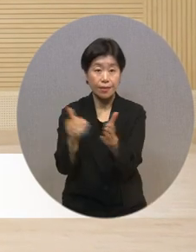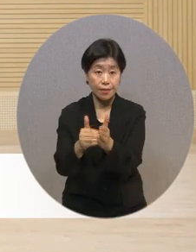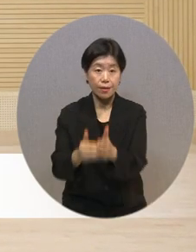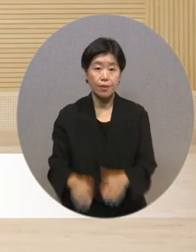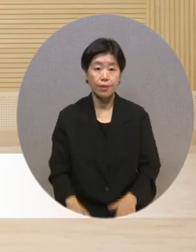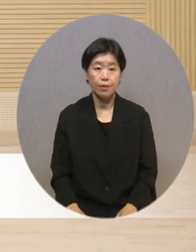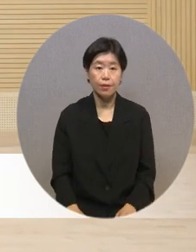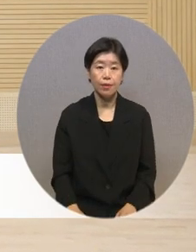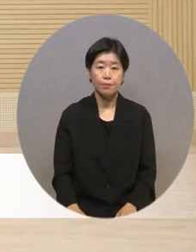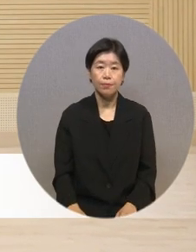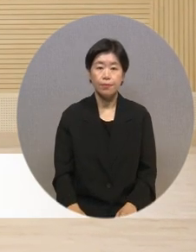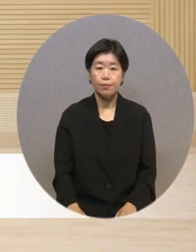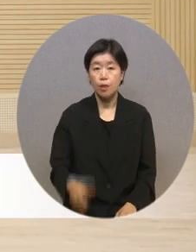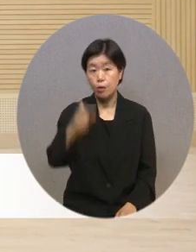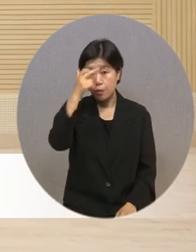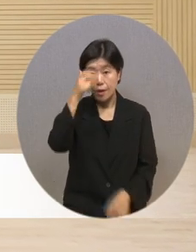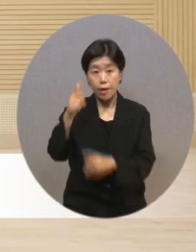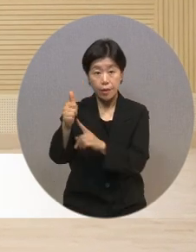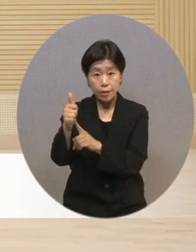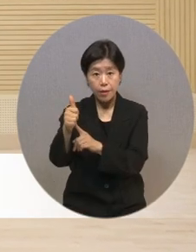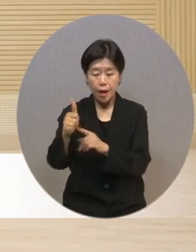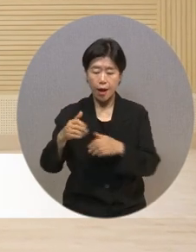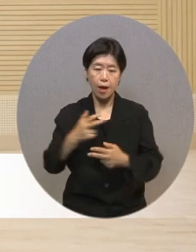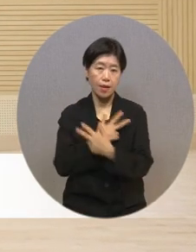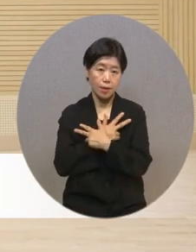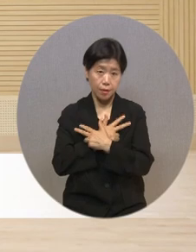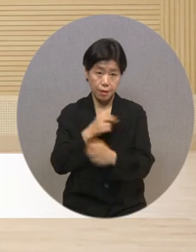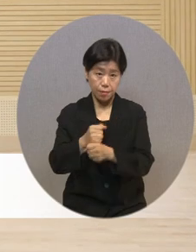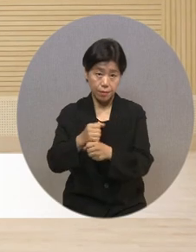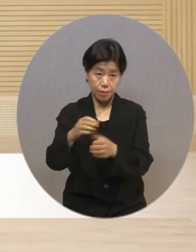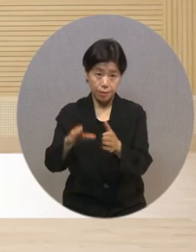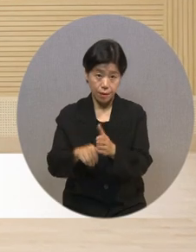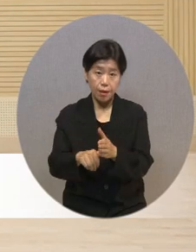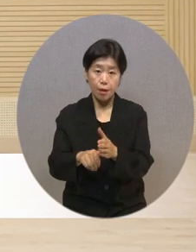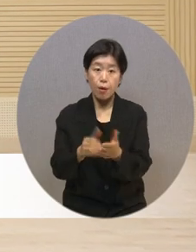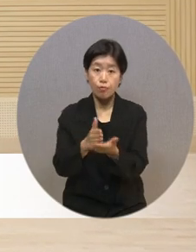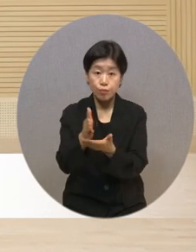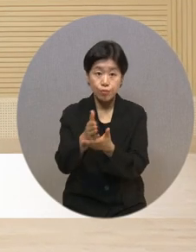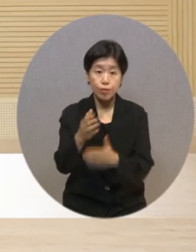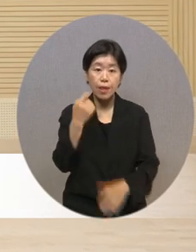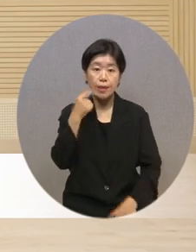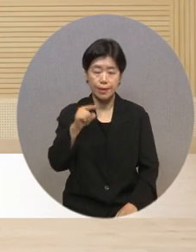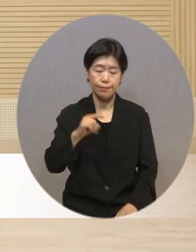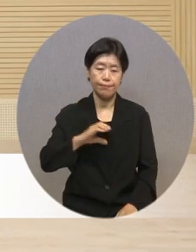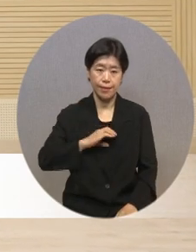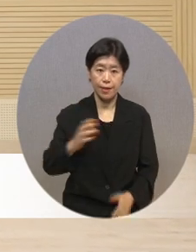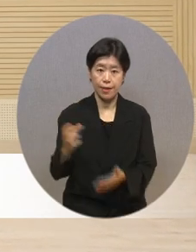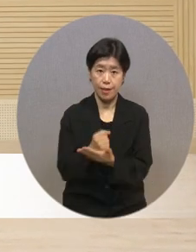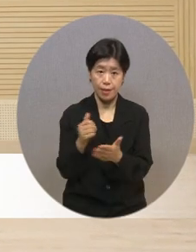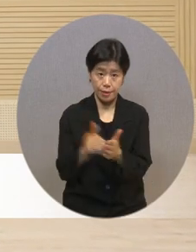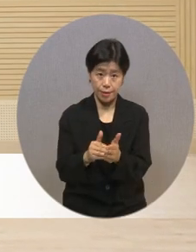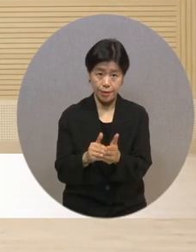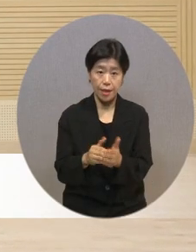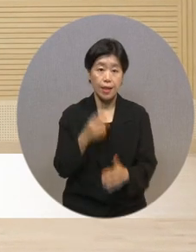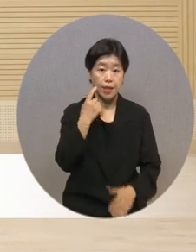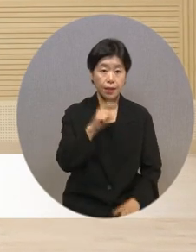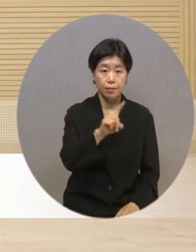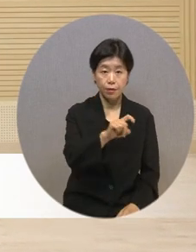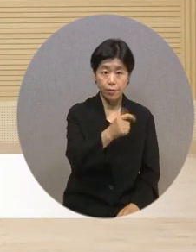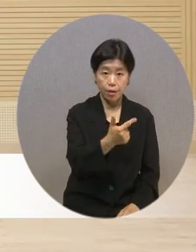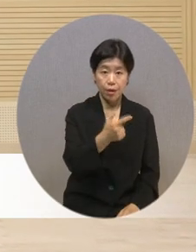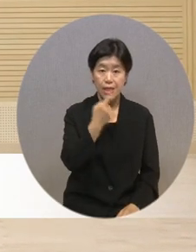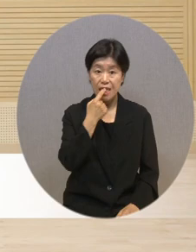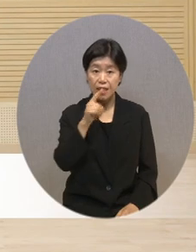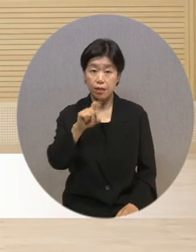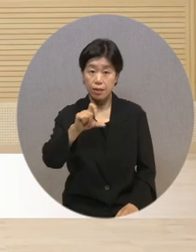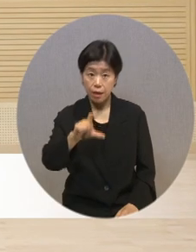대표로 참가한 최현식 씨가 양장에서 금메달을 차지하는 등 금메달 16명, 은메달